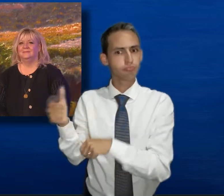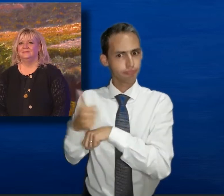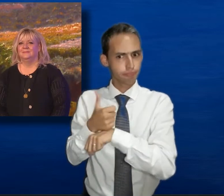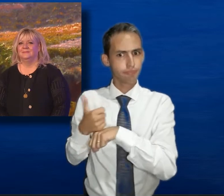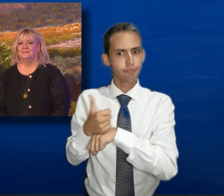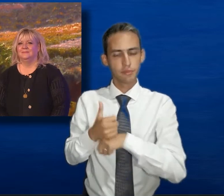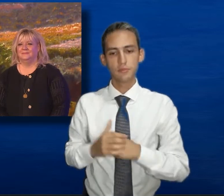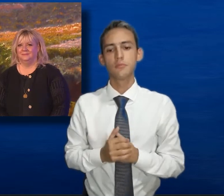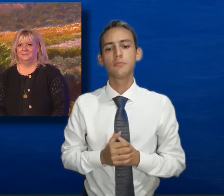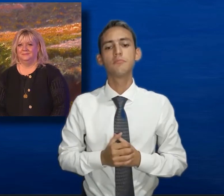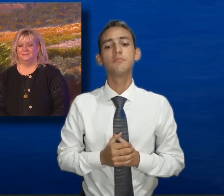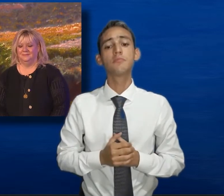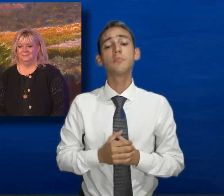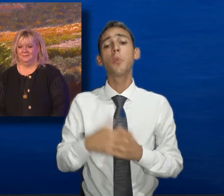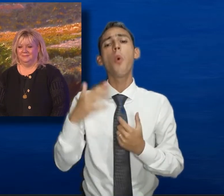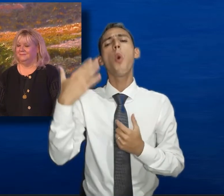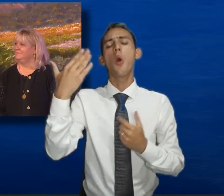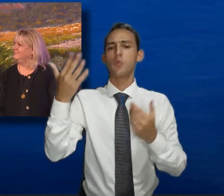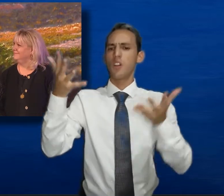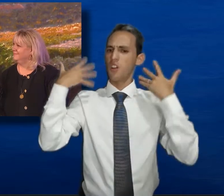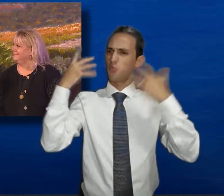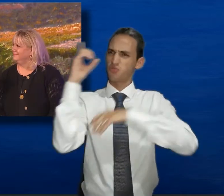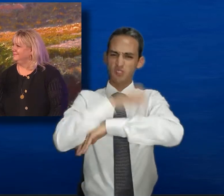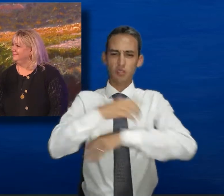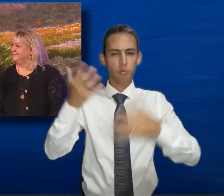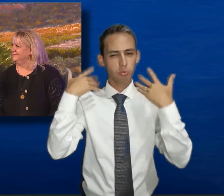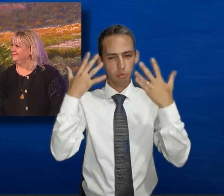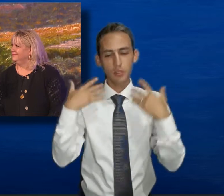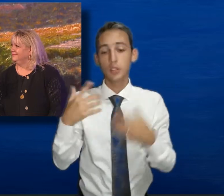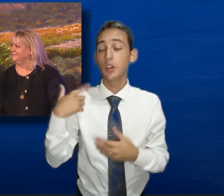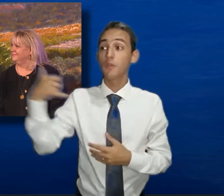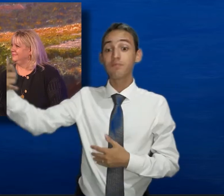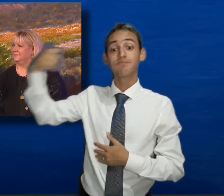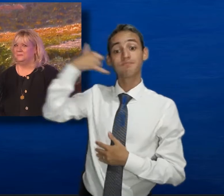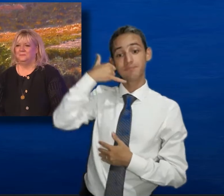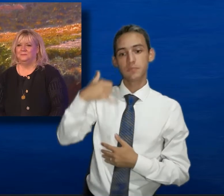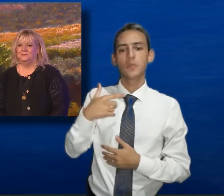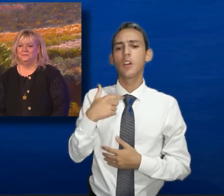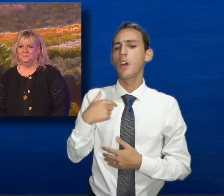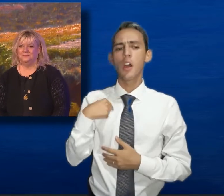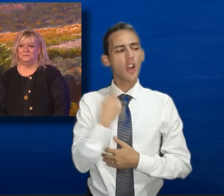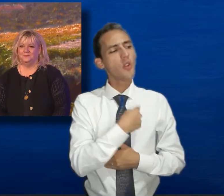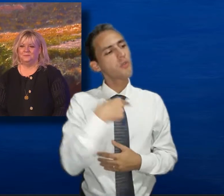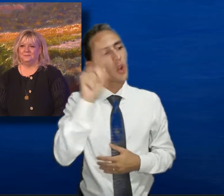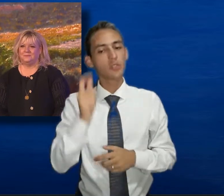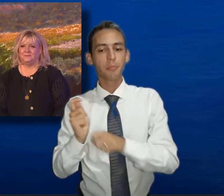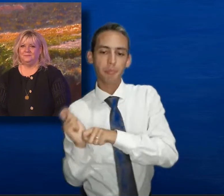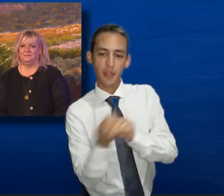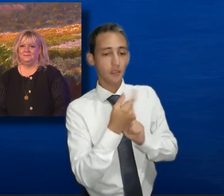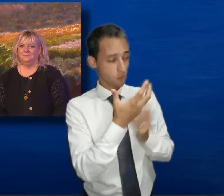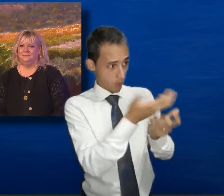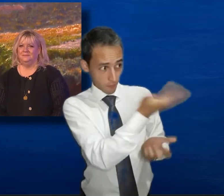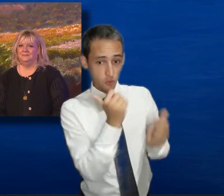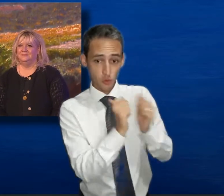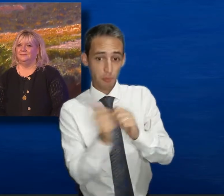acaso também era um piloto de helicóptero habilidoso. Em um dia quente de outono, ele ligou e disse que